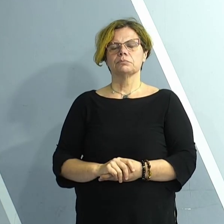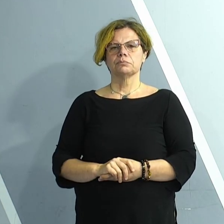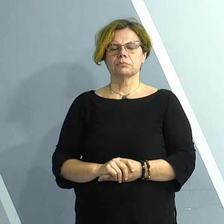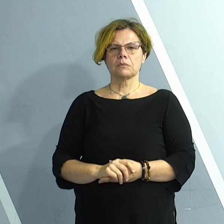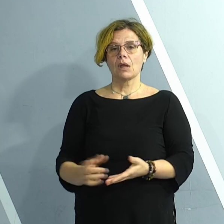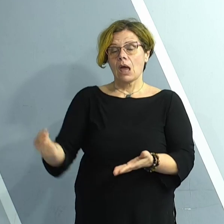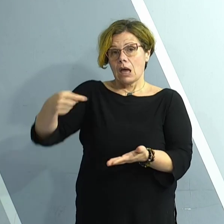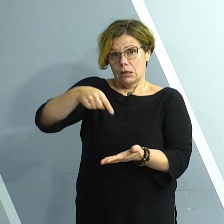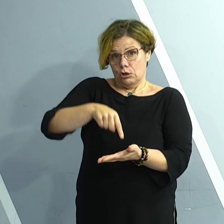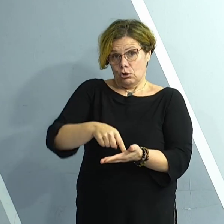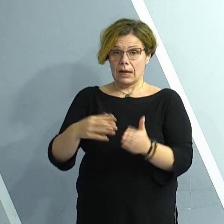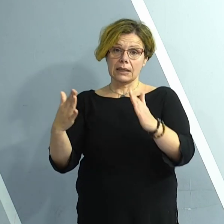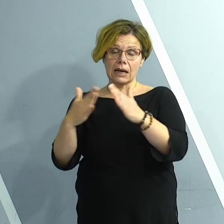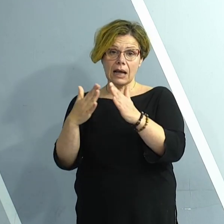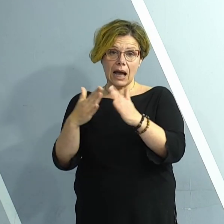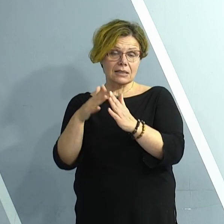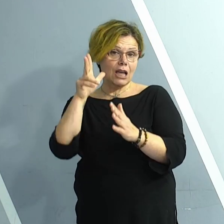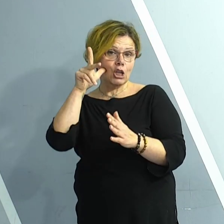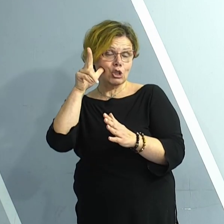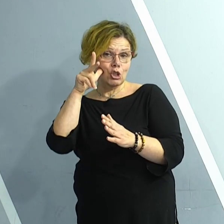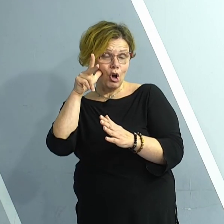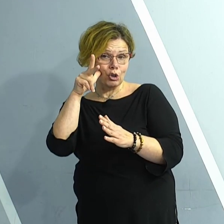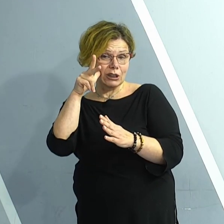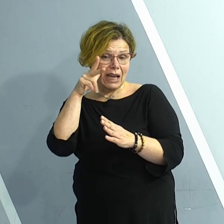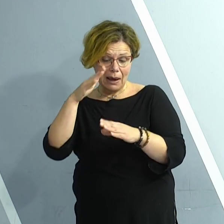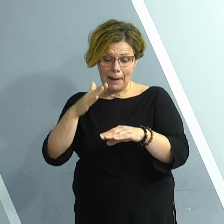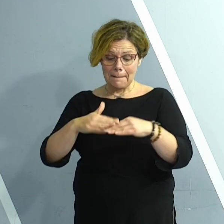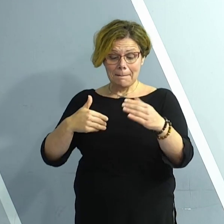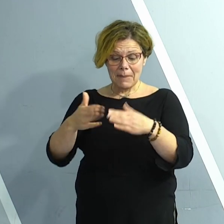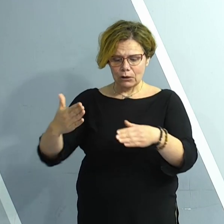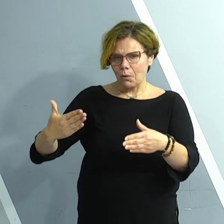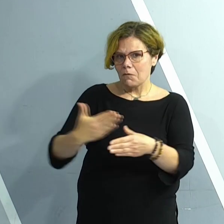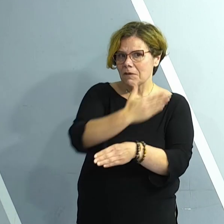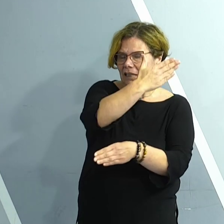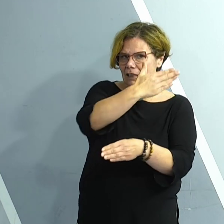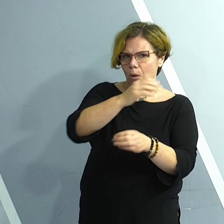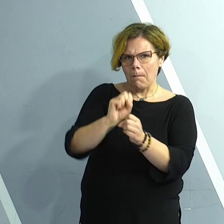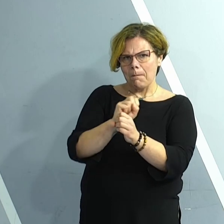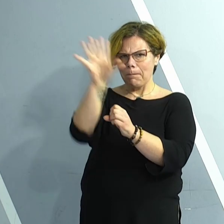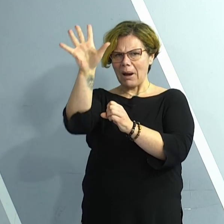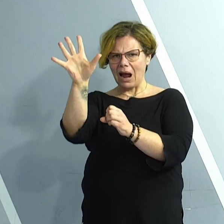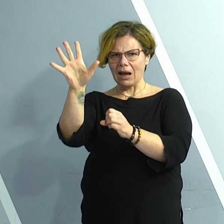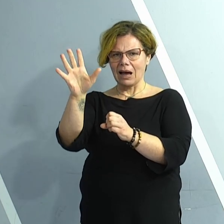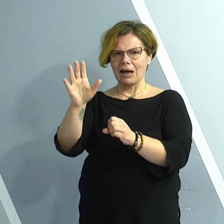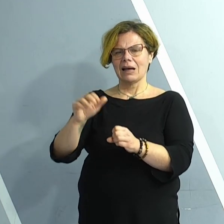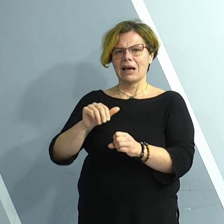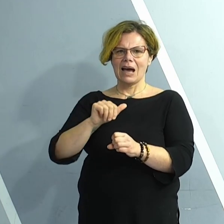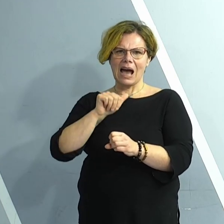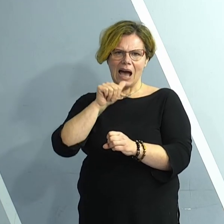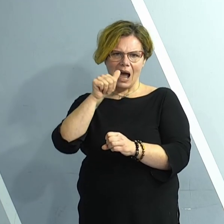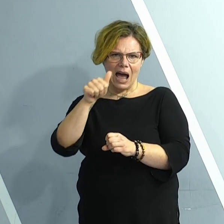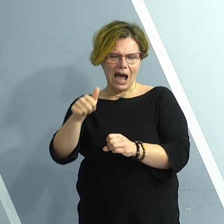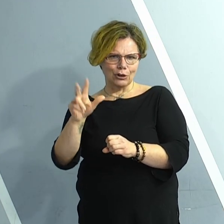È tornata a casa la donna ferita alla mano dai fuochi di Capodanno. È